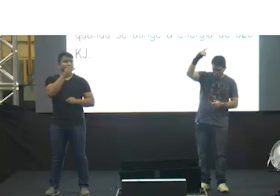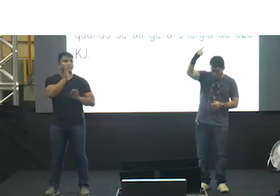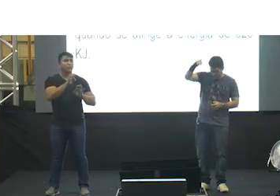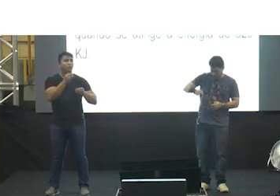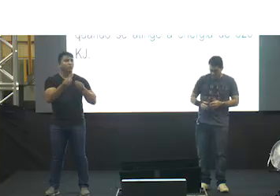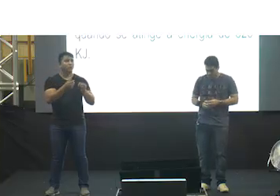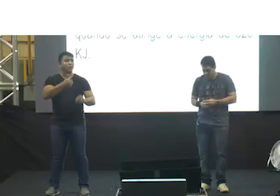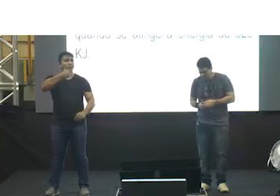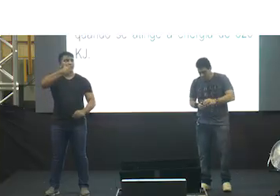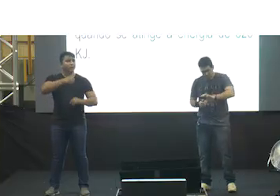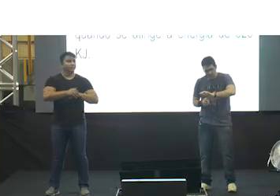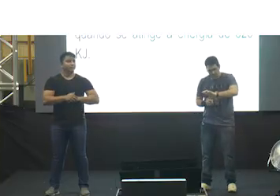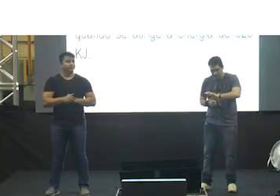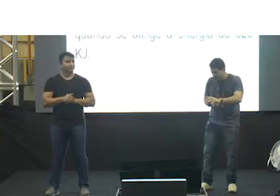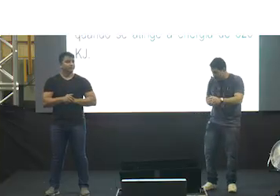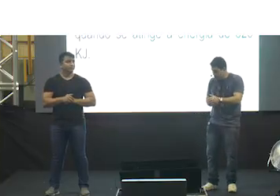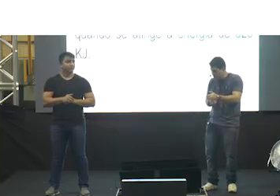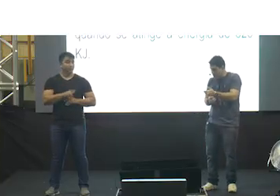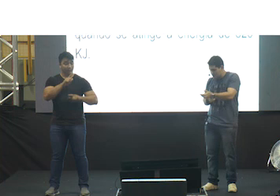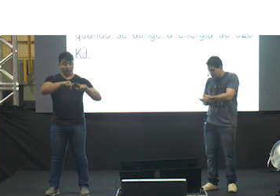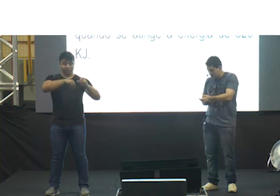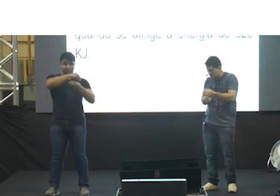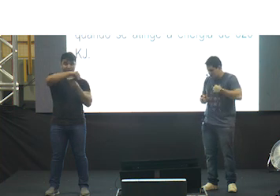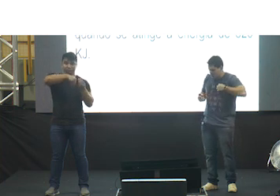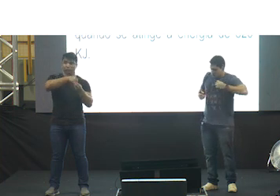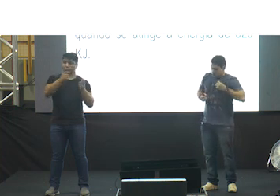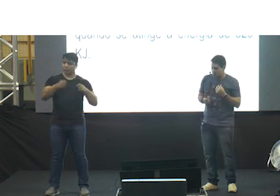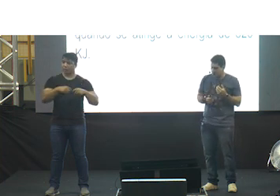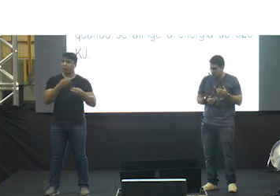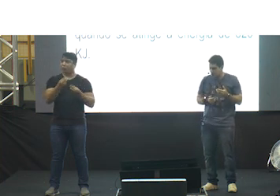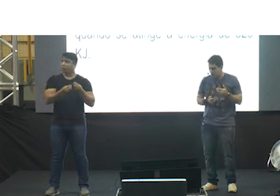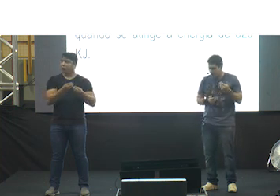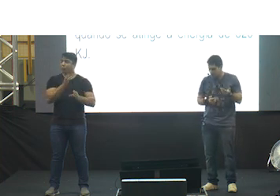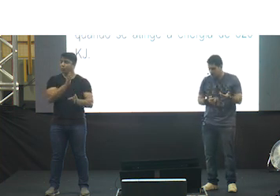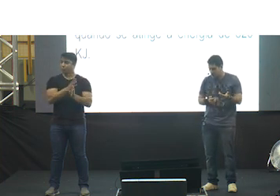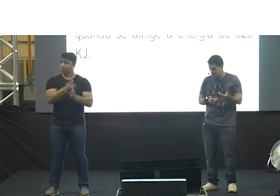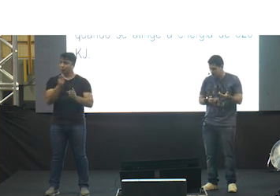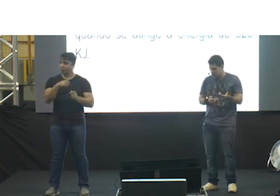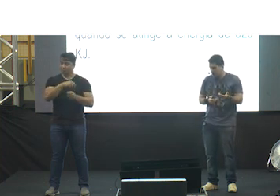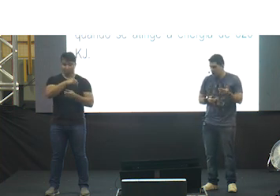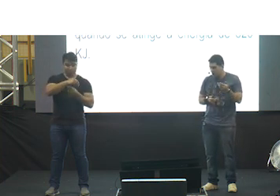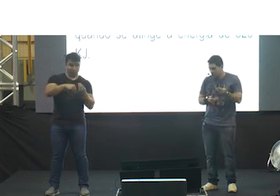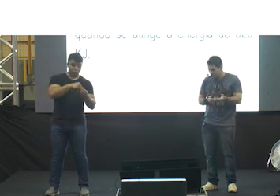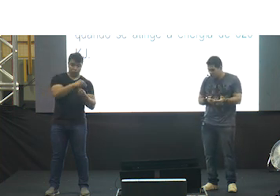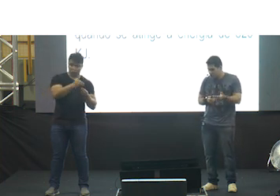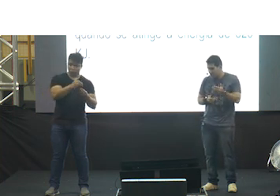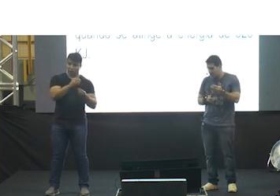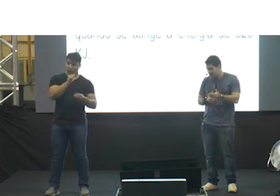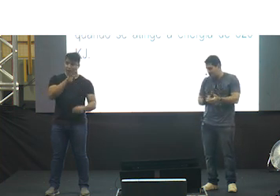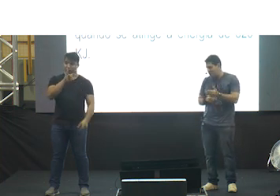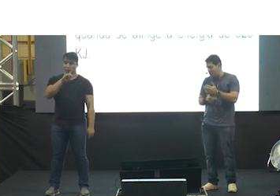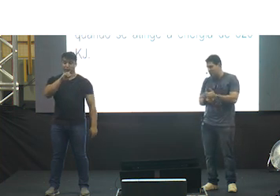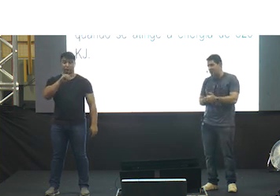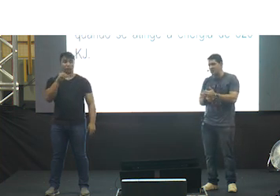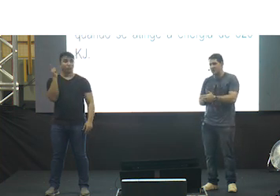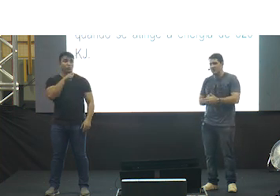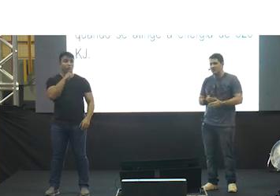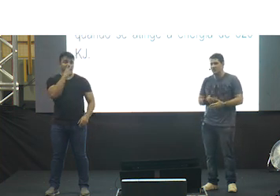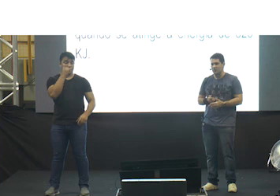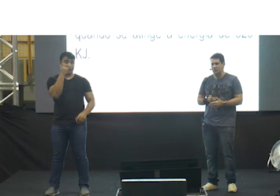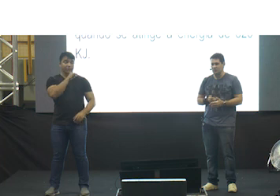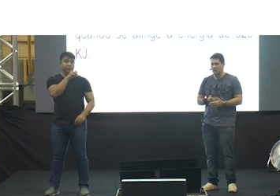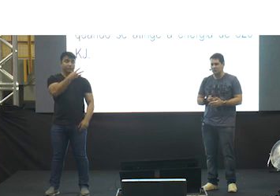afirmativas. 1. A reação pode ser catalisada com formação do complexo ativado, quando se atinge a energia